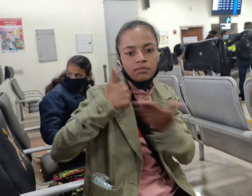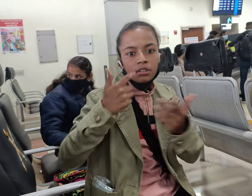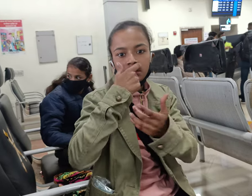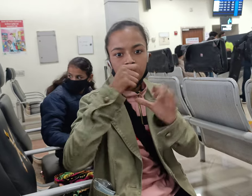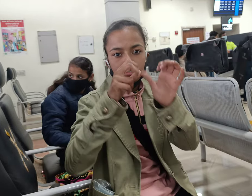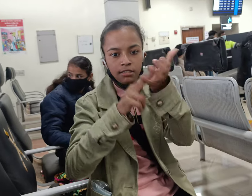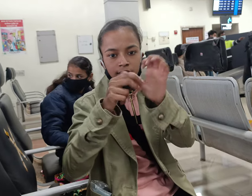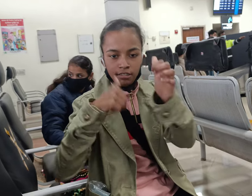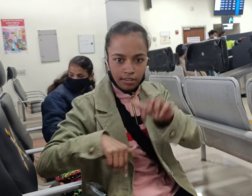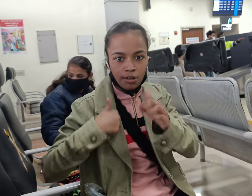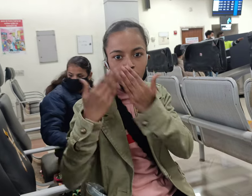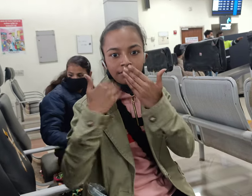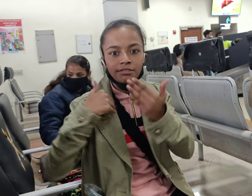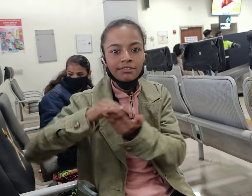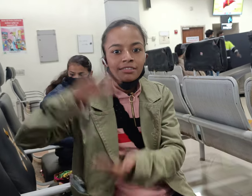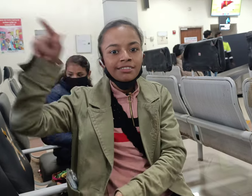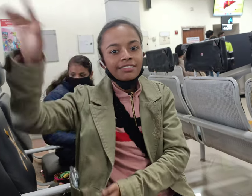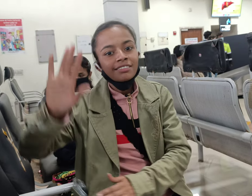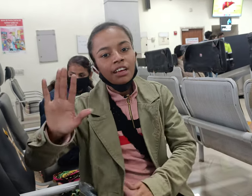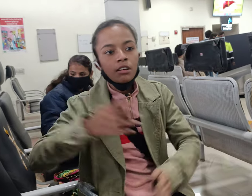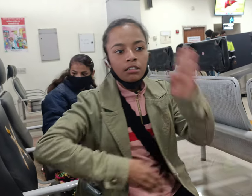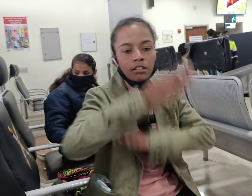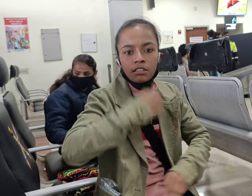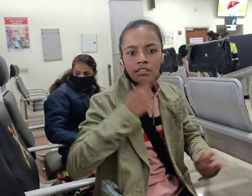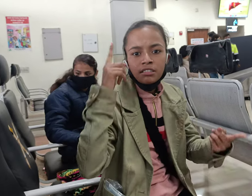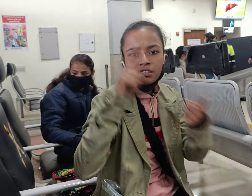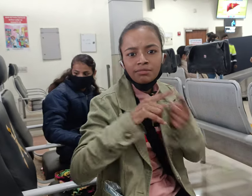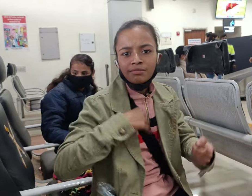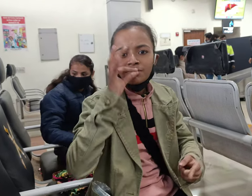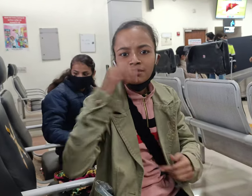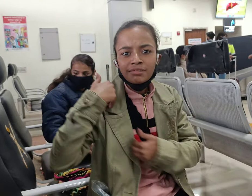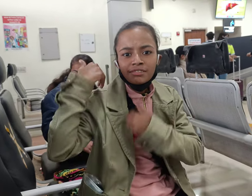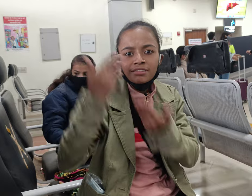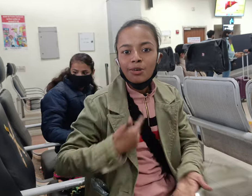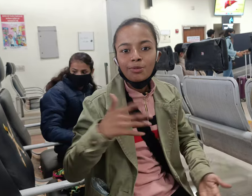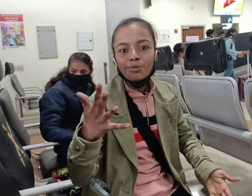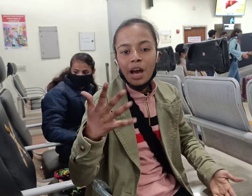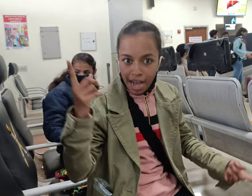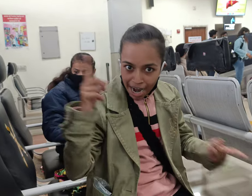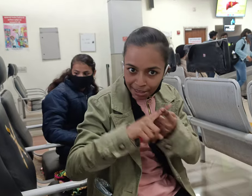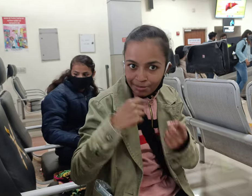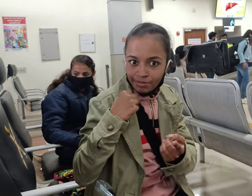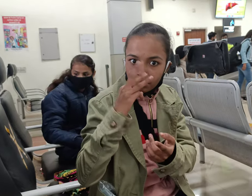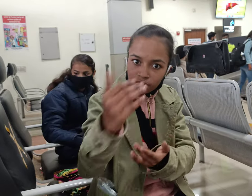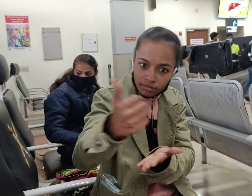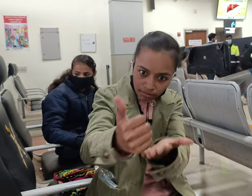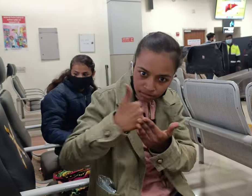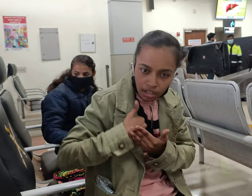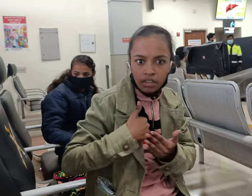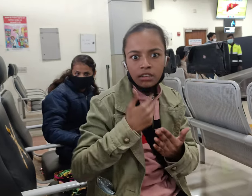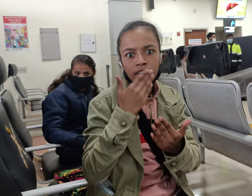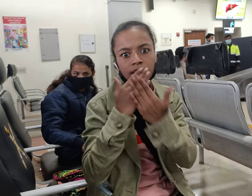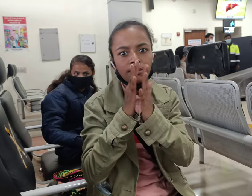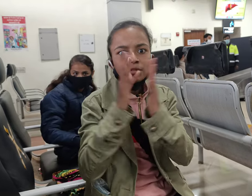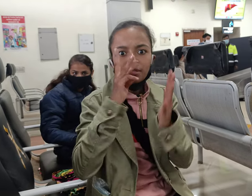ज्ञानेंद्र सर और मोनिका मैडम हमको आनंद स्कूल के बहुत हेल्प करते हैं। हम लोग को कई एक्सपीरियंस कभी नहीं हुए लेकिन हमको हेल्प